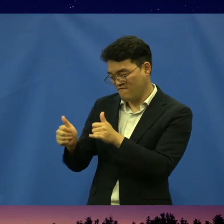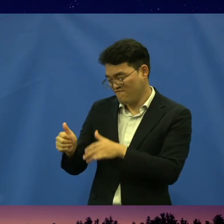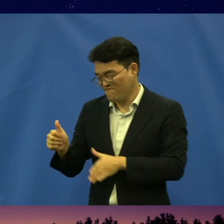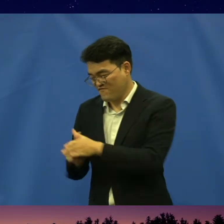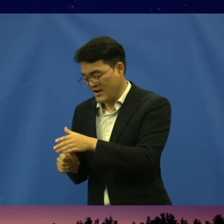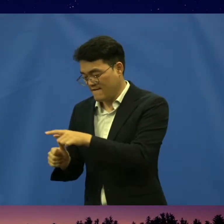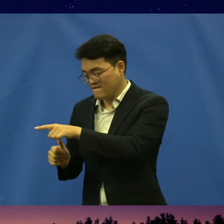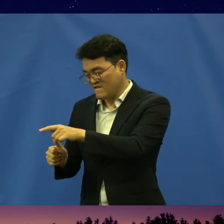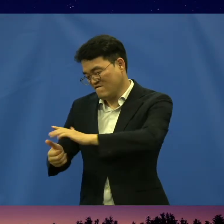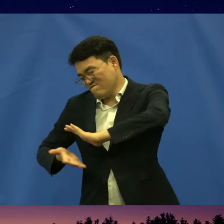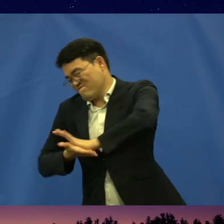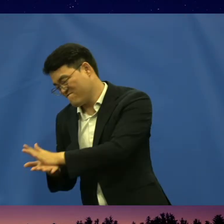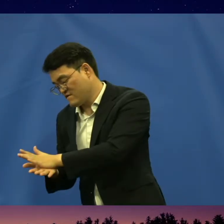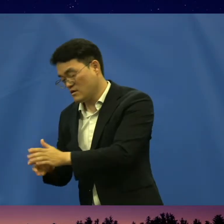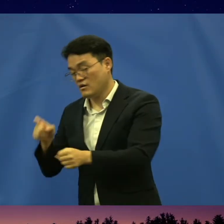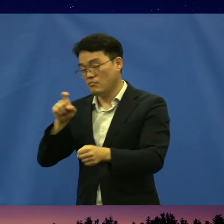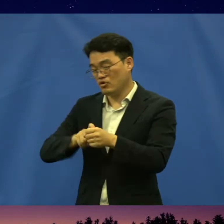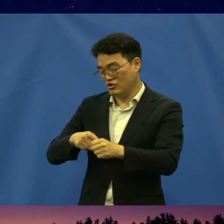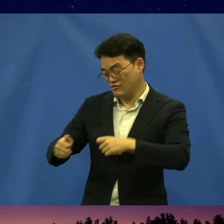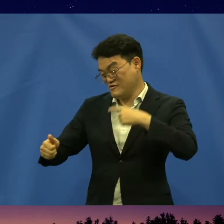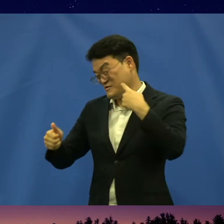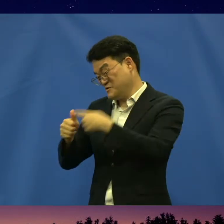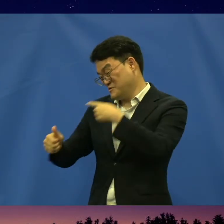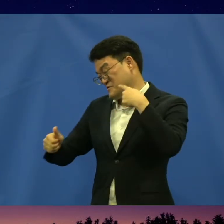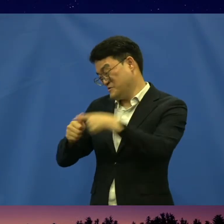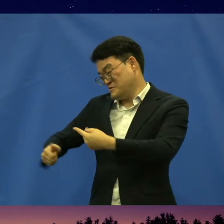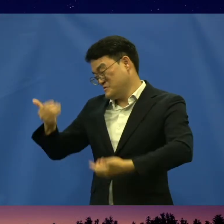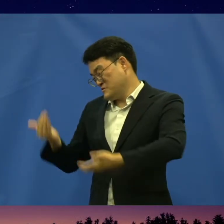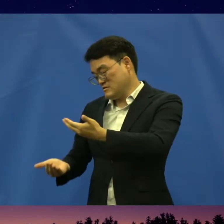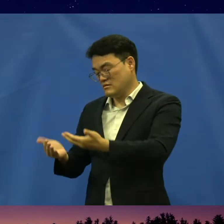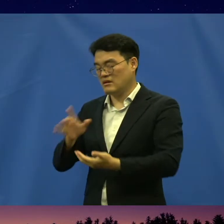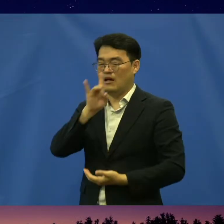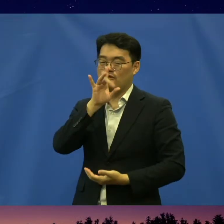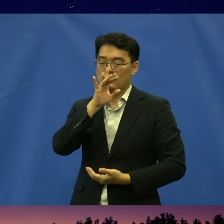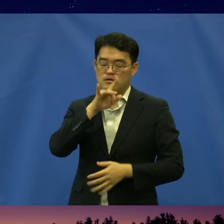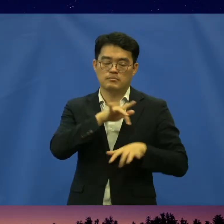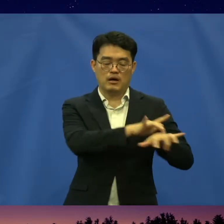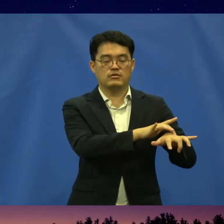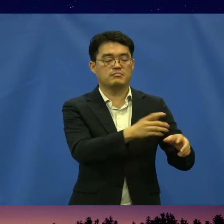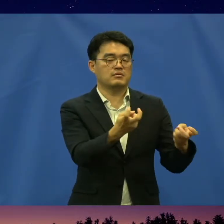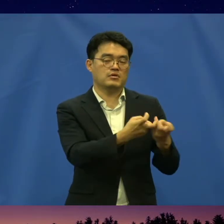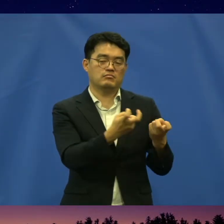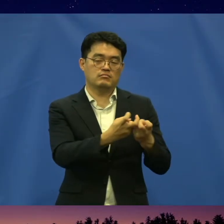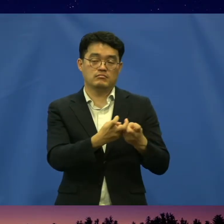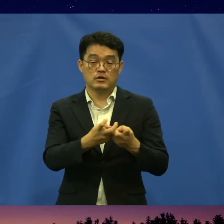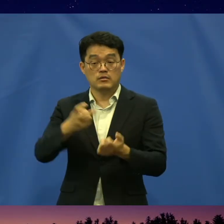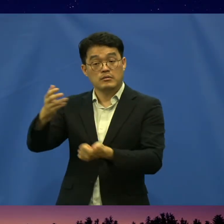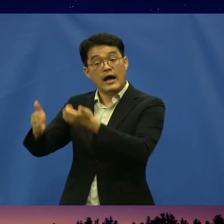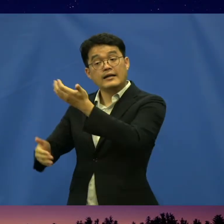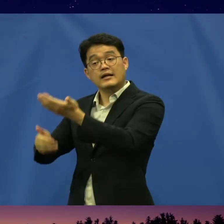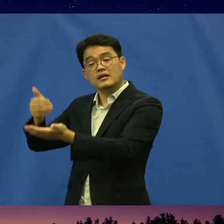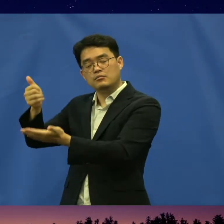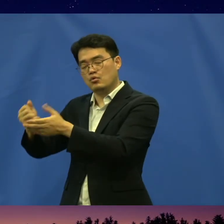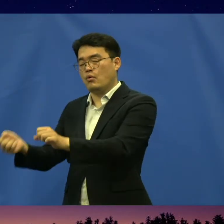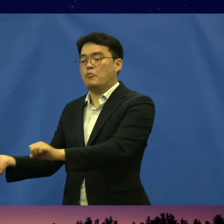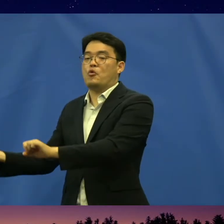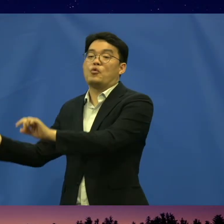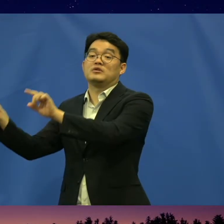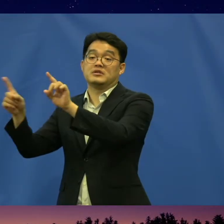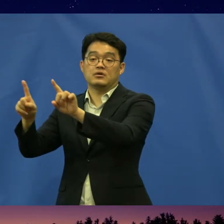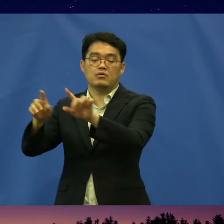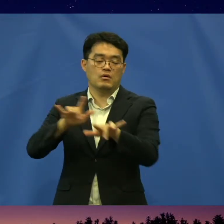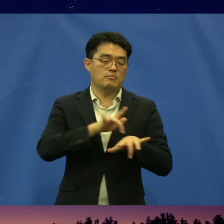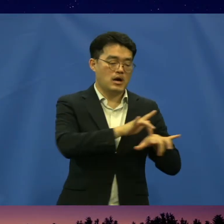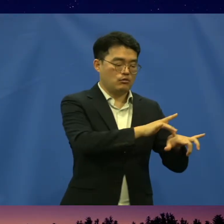죽이는 일이라면 그 마귀는 하는 거예요. 하나님은 살리는 거예요. 마귀는 죽이는 거라는 거예요.